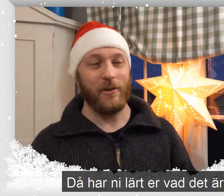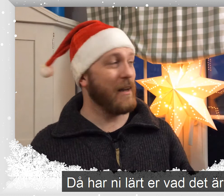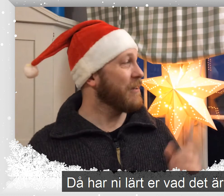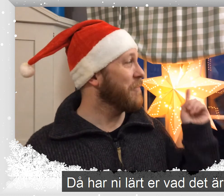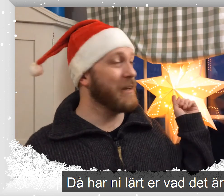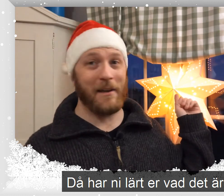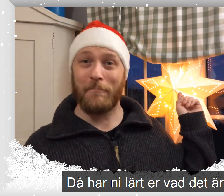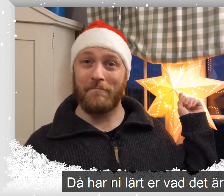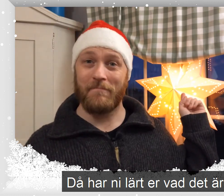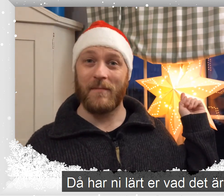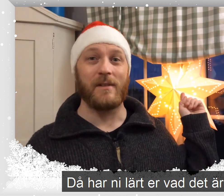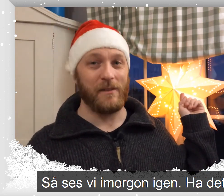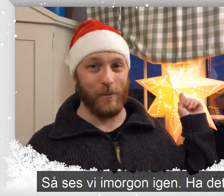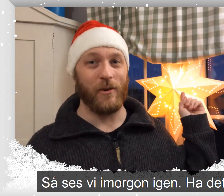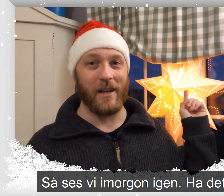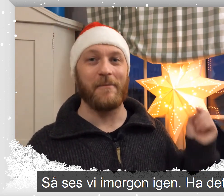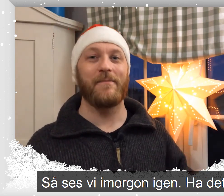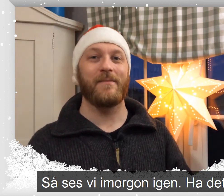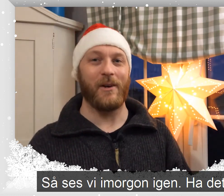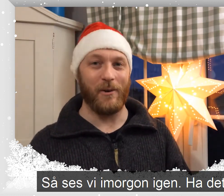lärt er vad det är. Ses vi imorgon igen. Ha det bra.